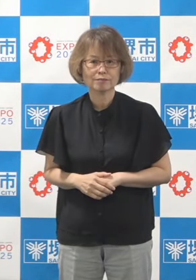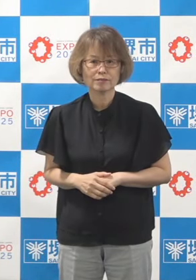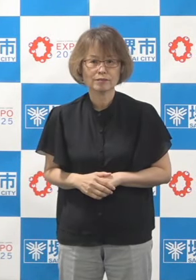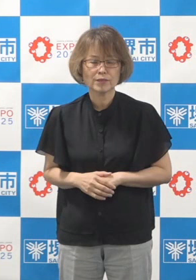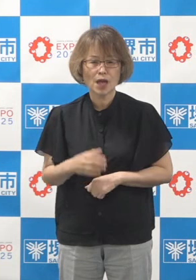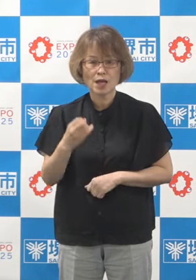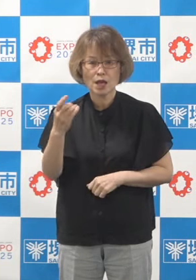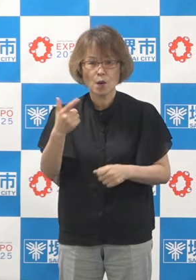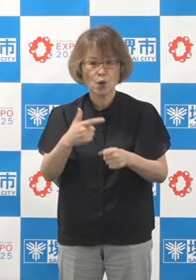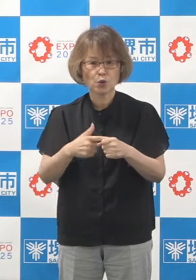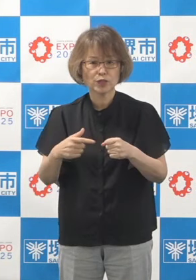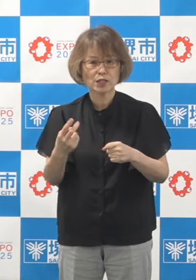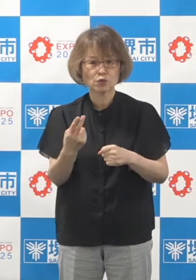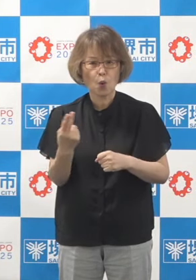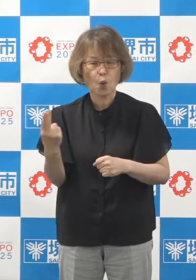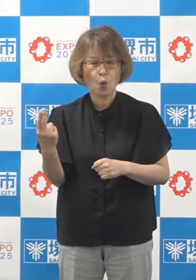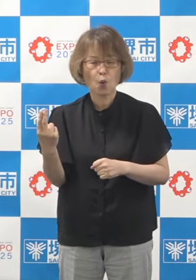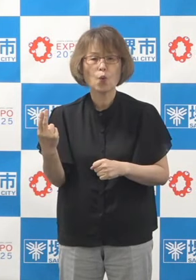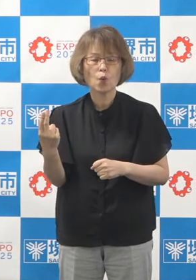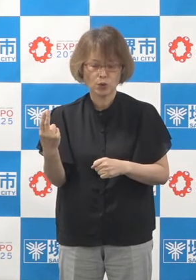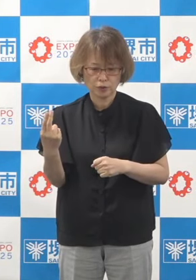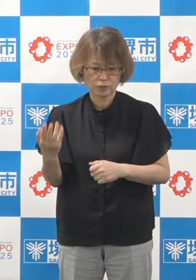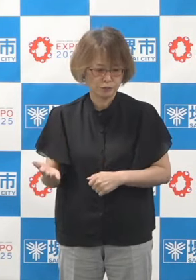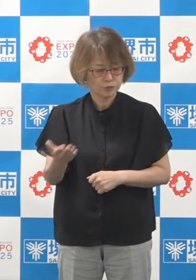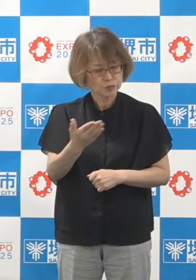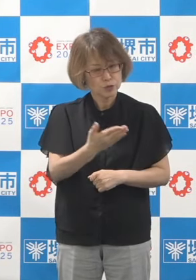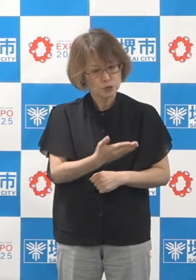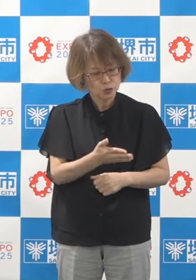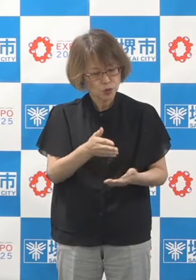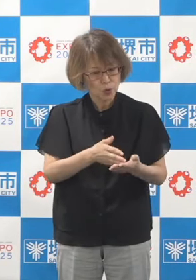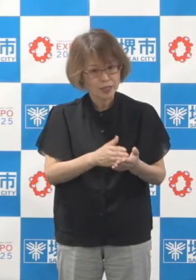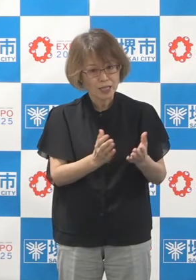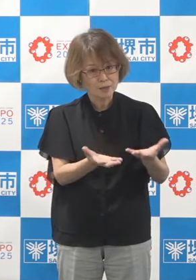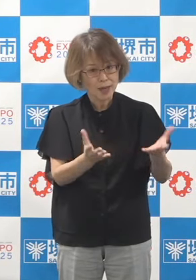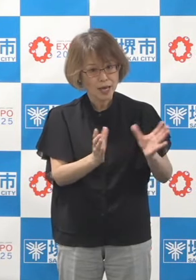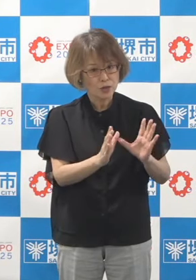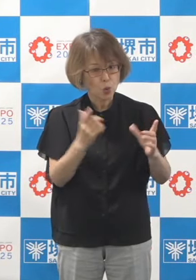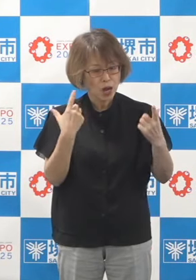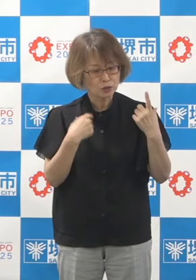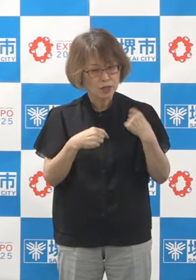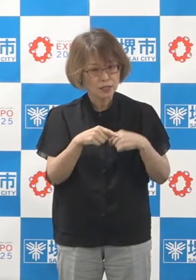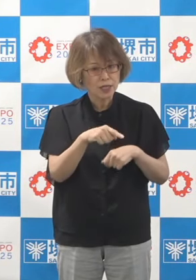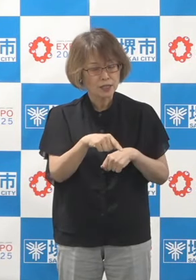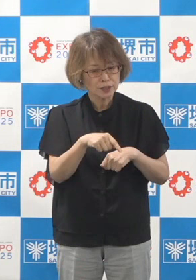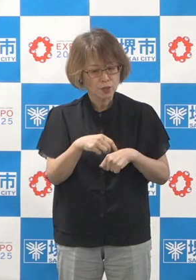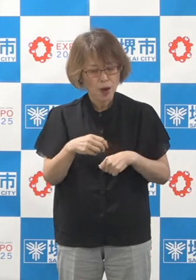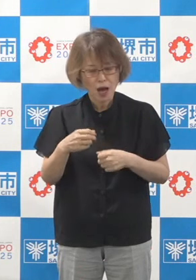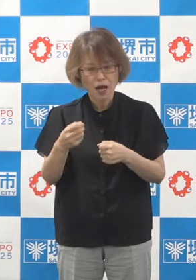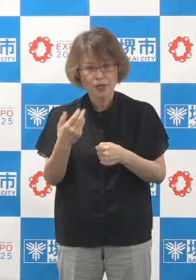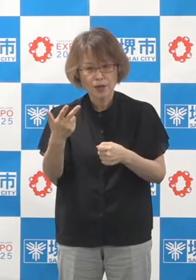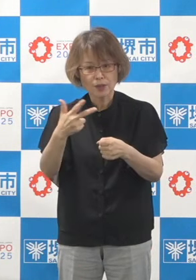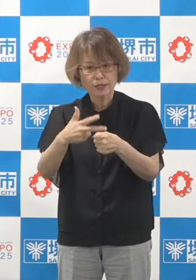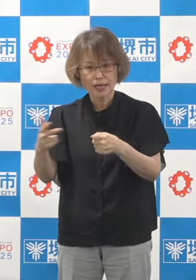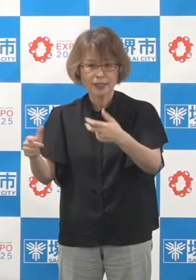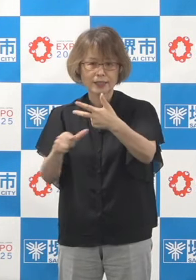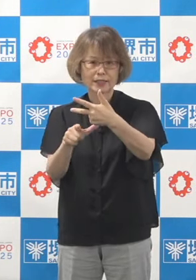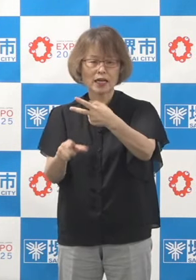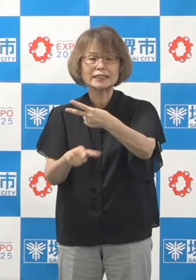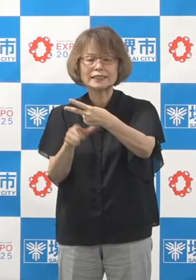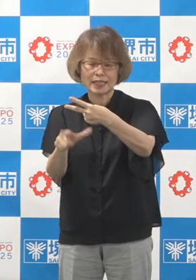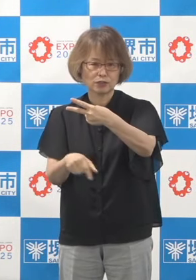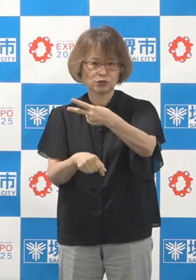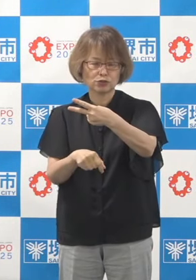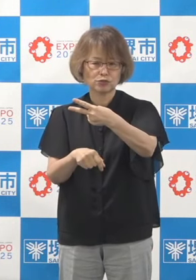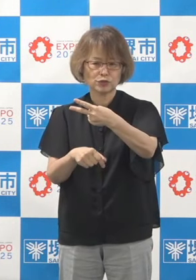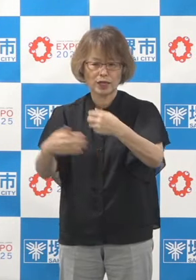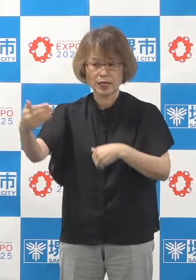令和6年度に次世代の語り部となった学生の皆さんには、令和7年2月から依頼がある学